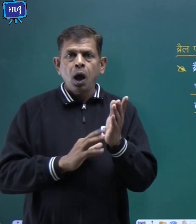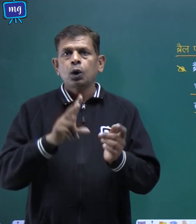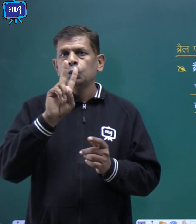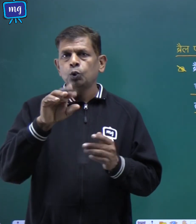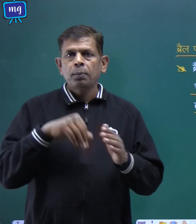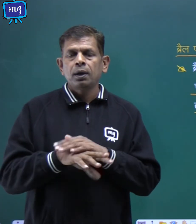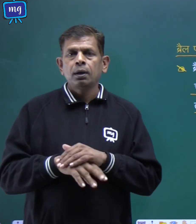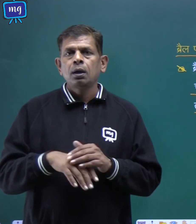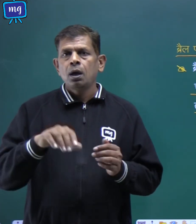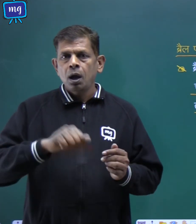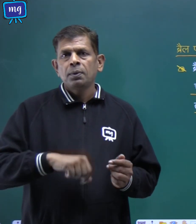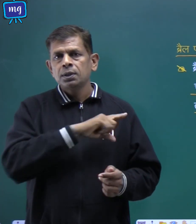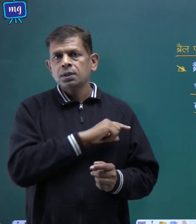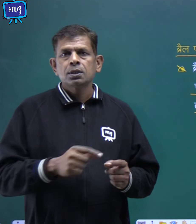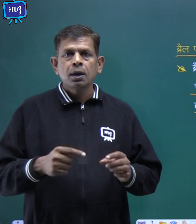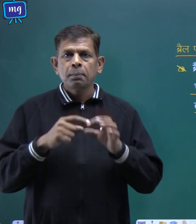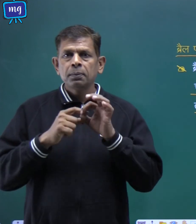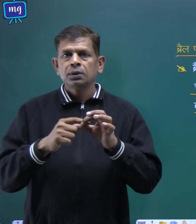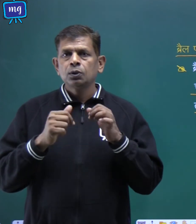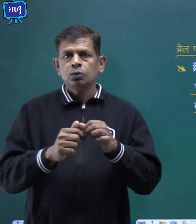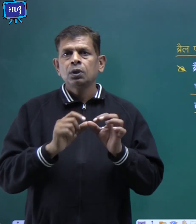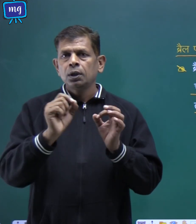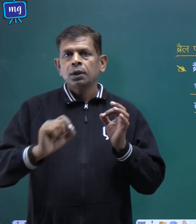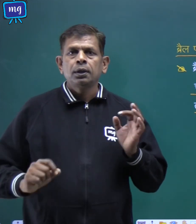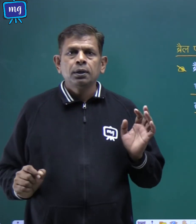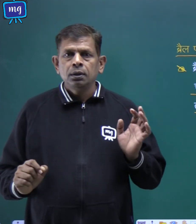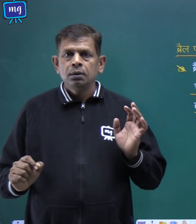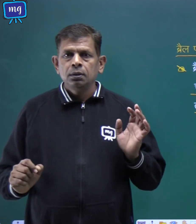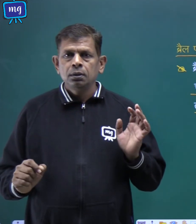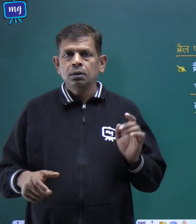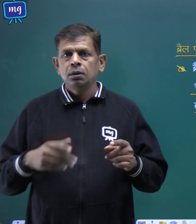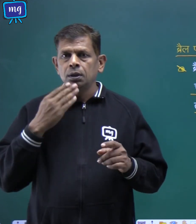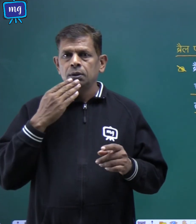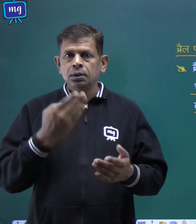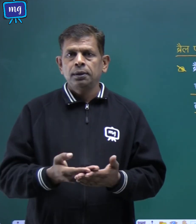हम इसके प्रश्न उत्तर करेंगे। धन्यवाद।